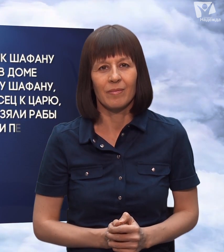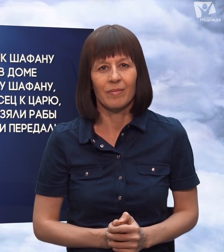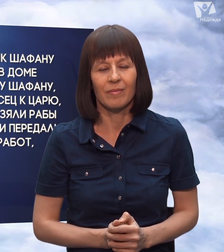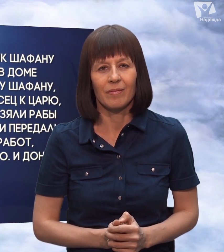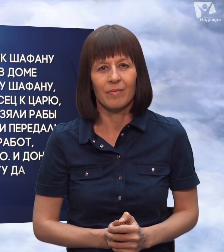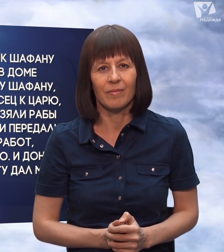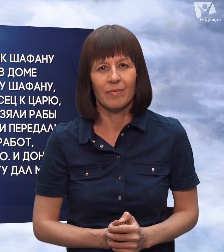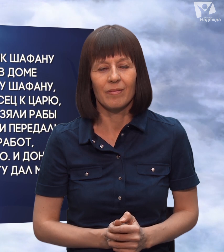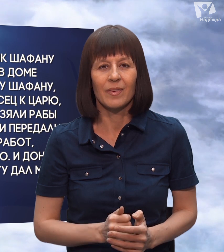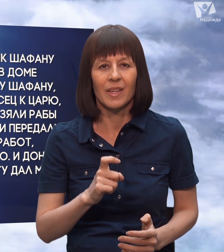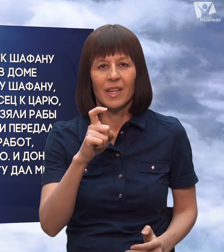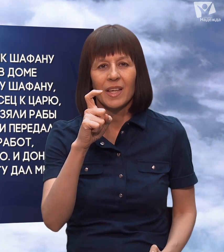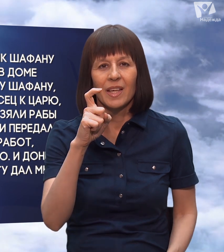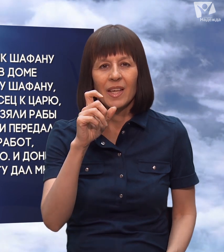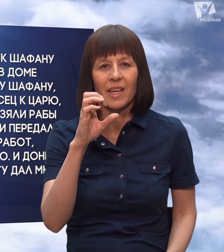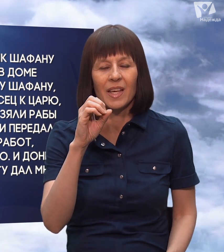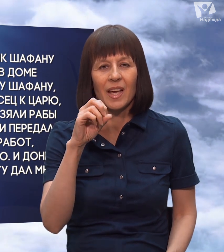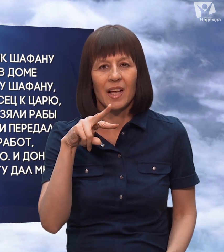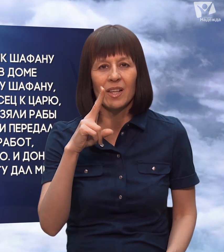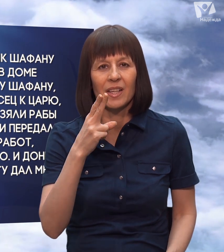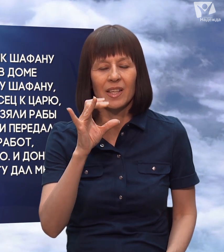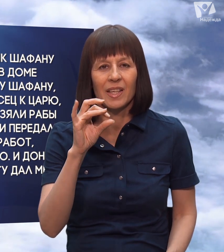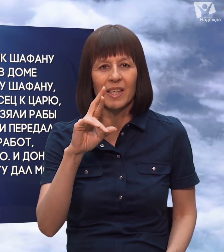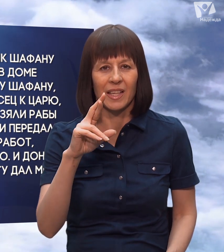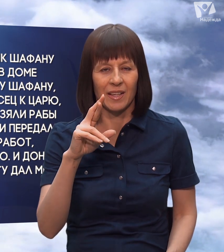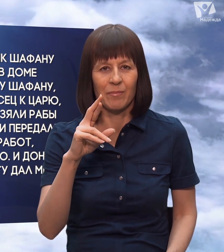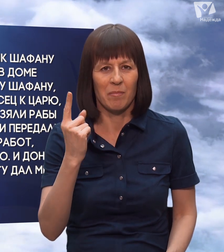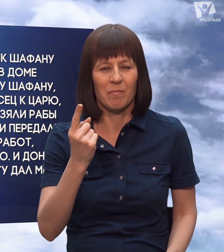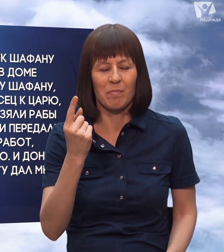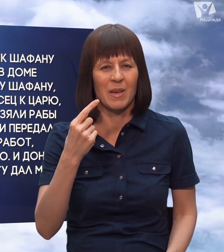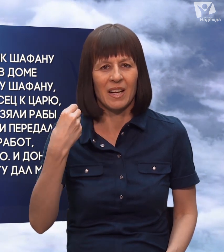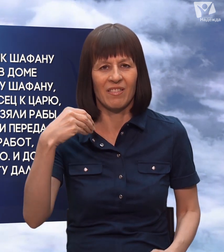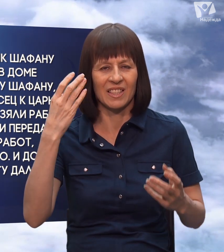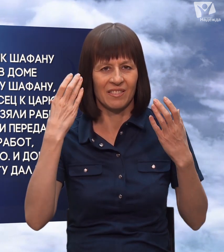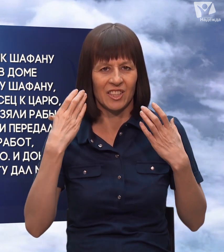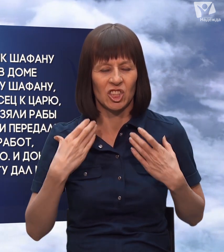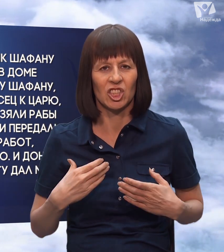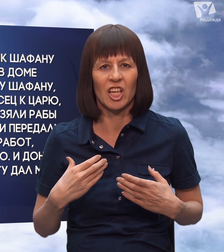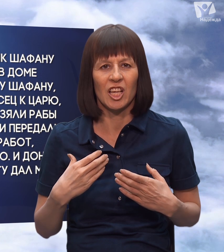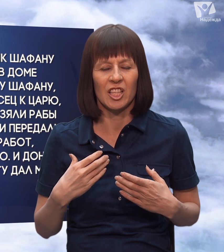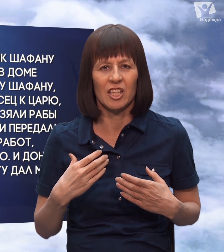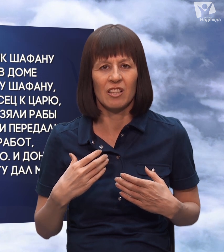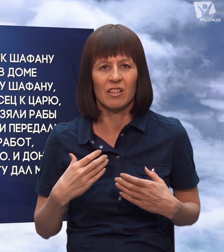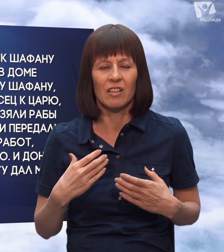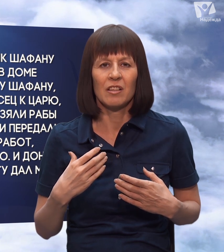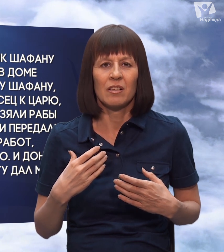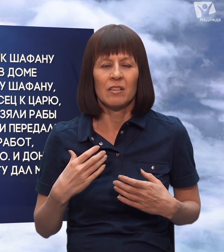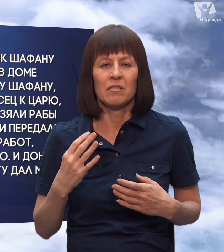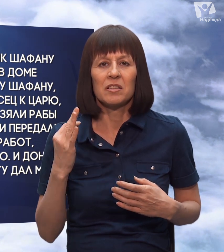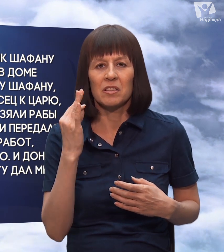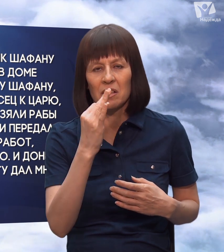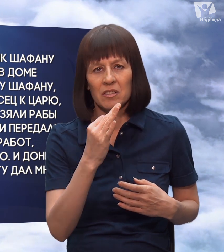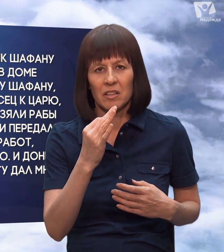сказал хилке я первосвященник шефа напишу книгу закона я нашел в доме господнем